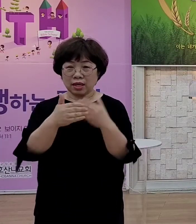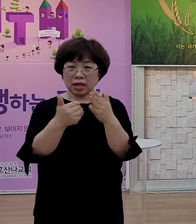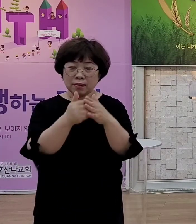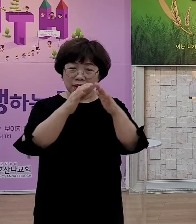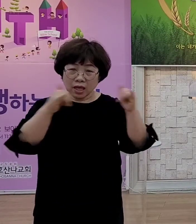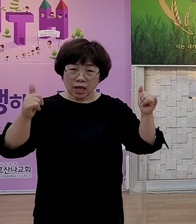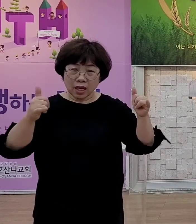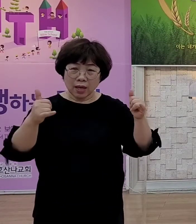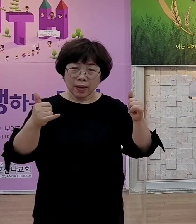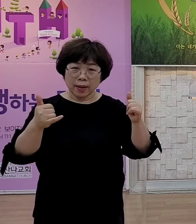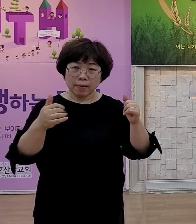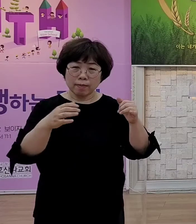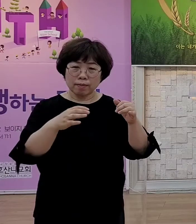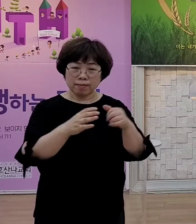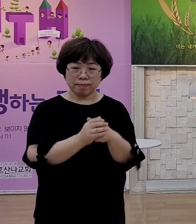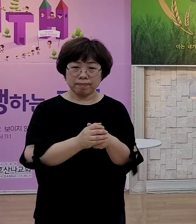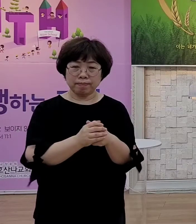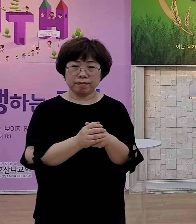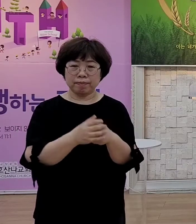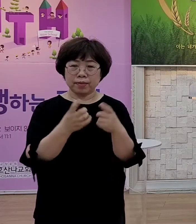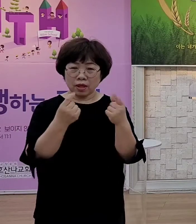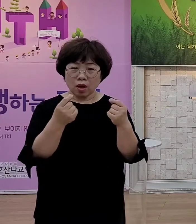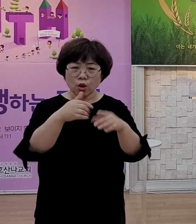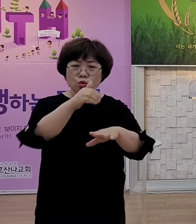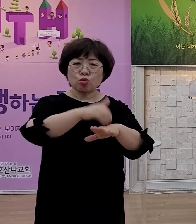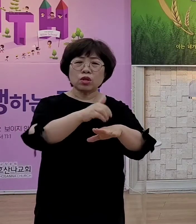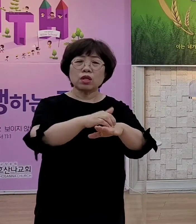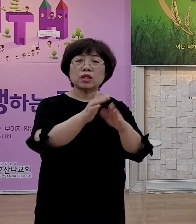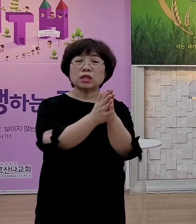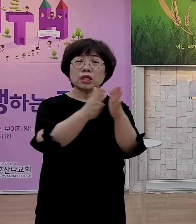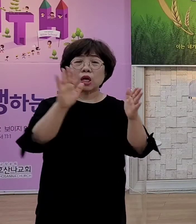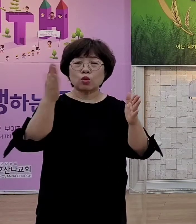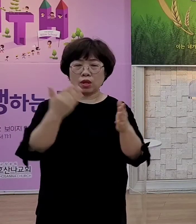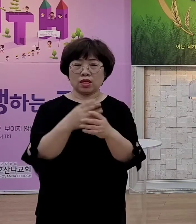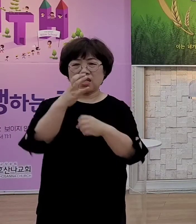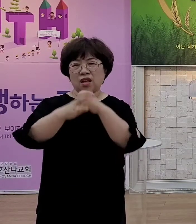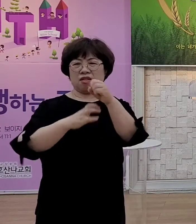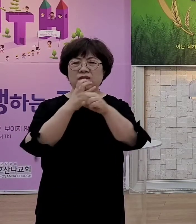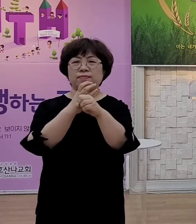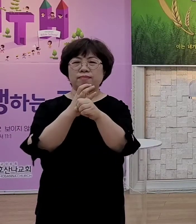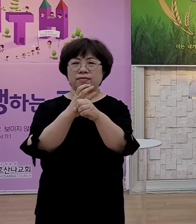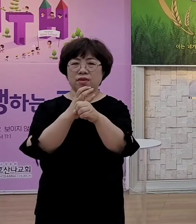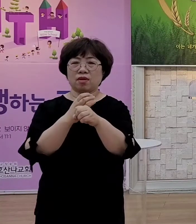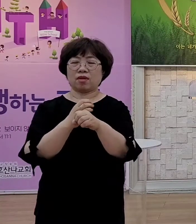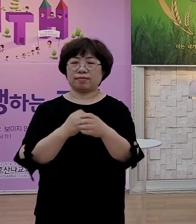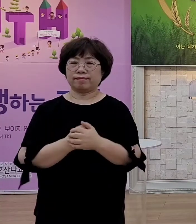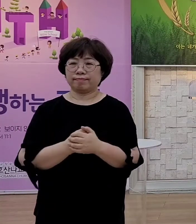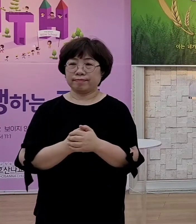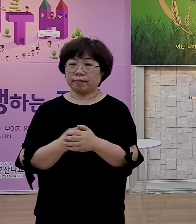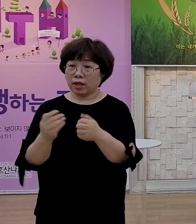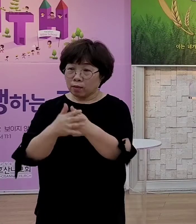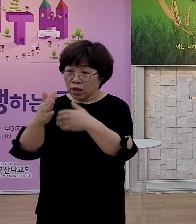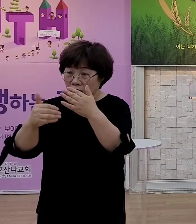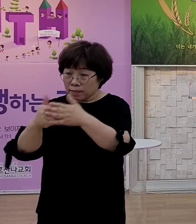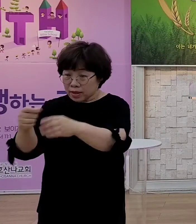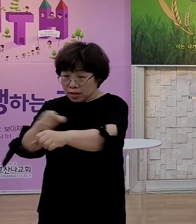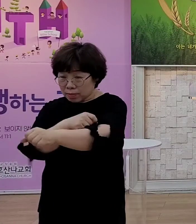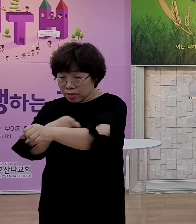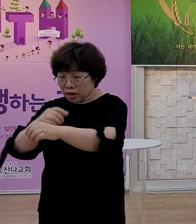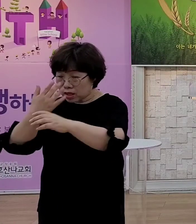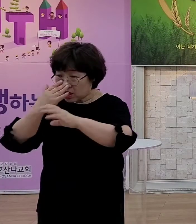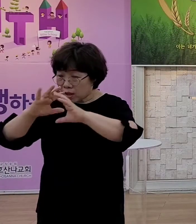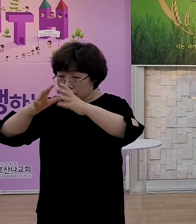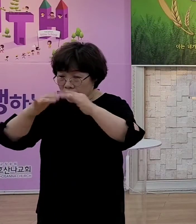훈련하는 귀한 연단의 기간이 40년이었는데, 그래서 하나님께서 특별히 이스라엘 백성들에게 요구하고